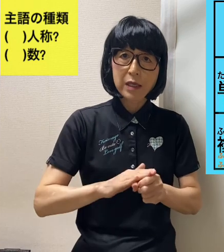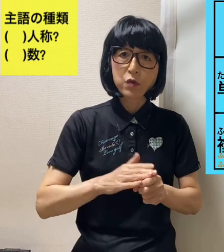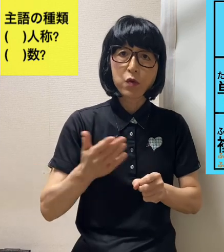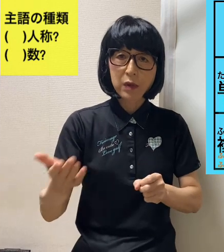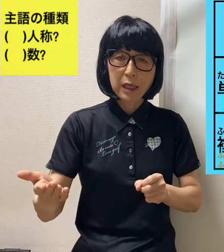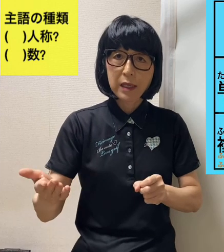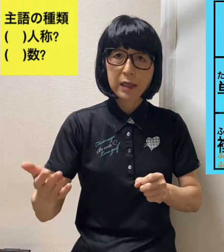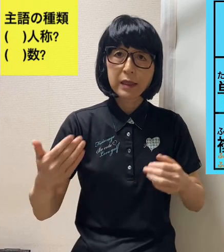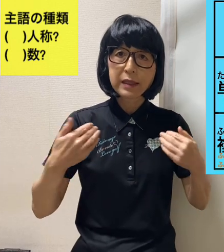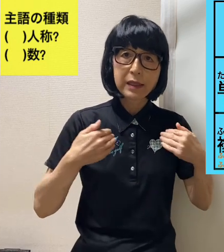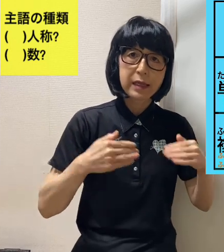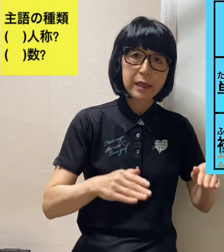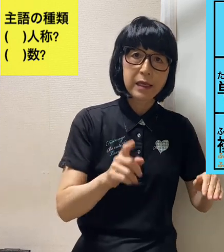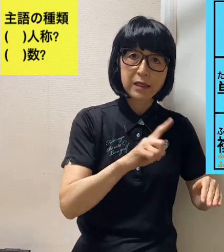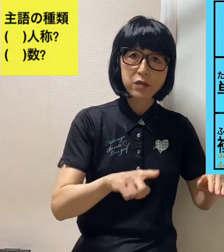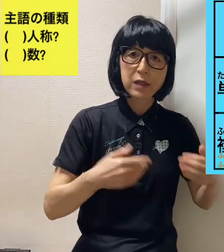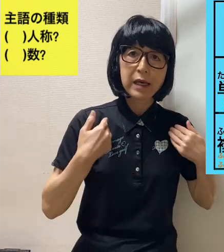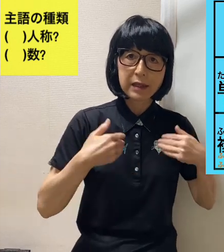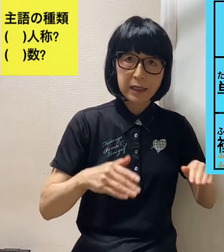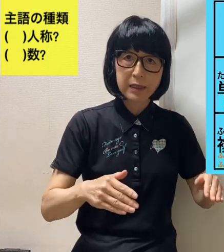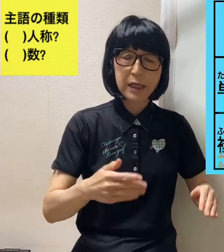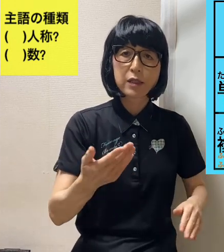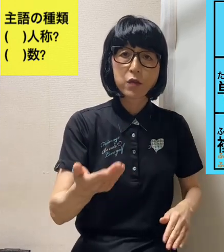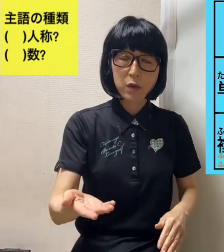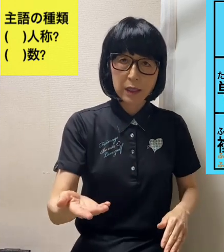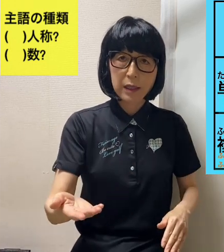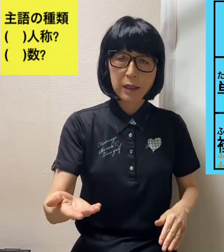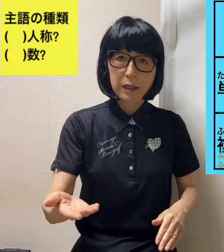つけるのか、いらないのか